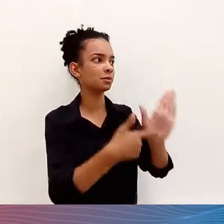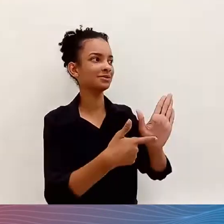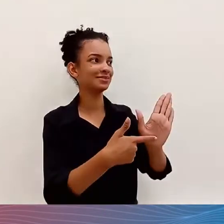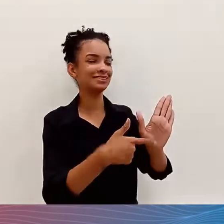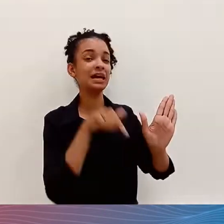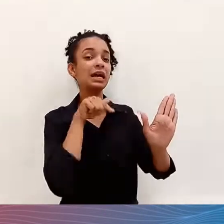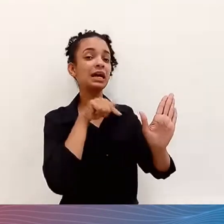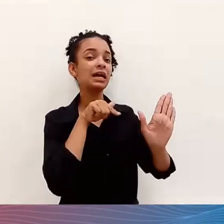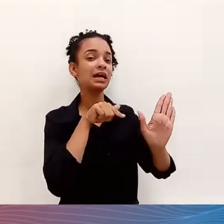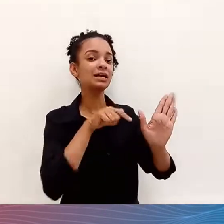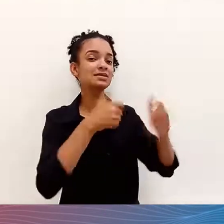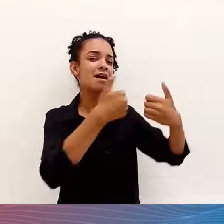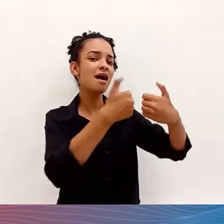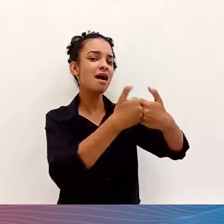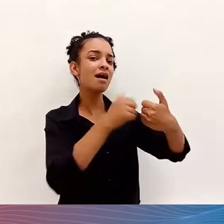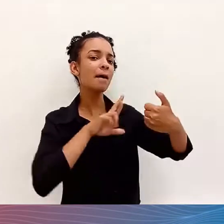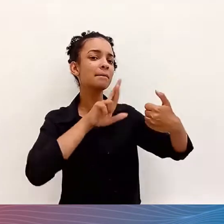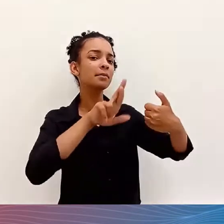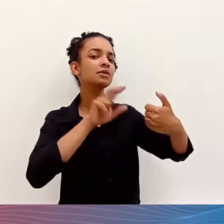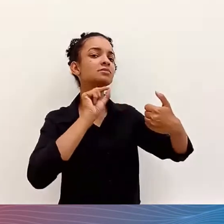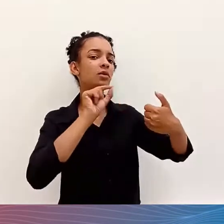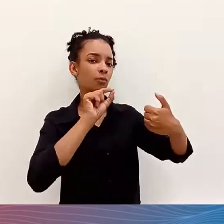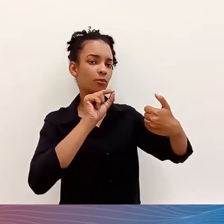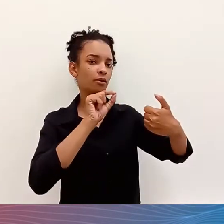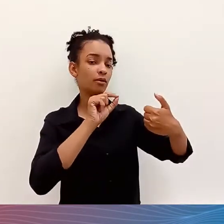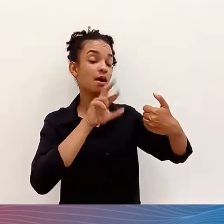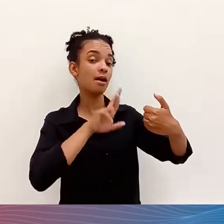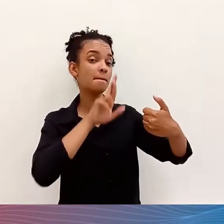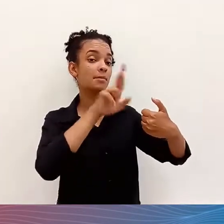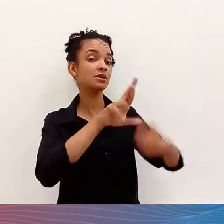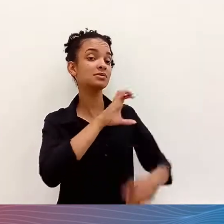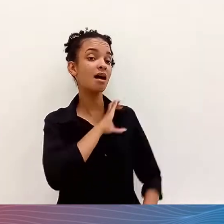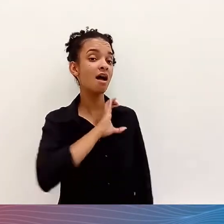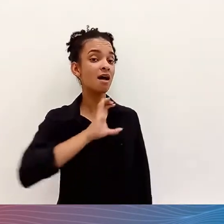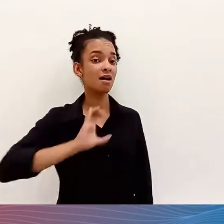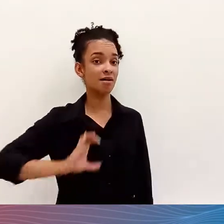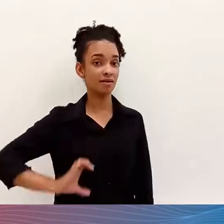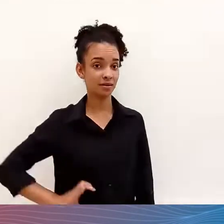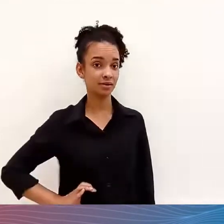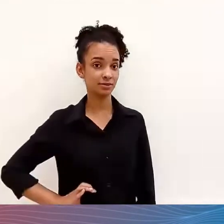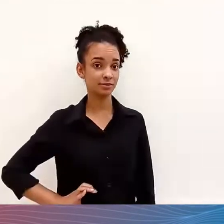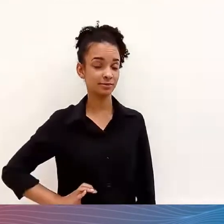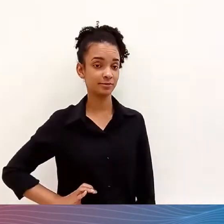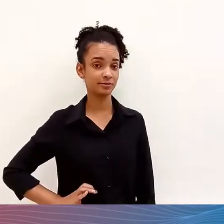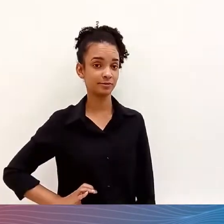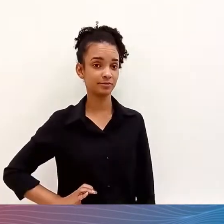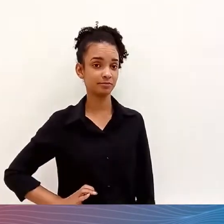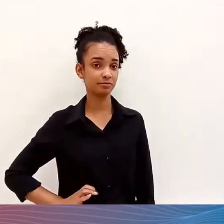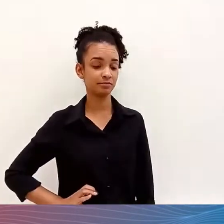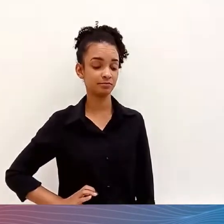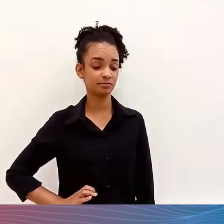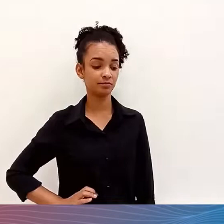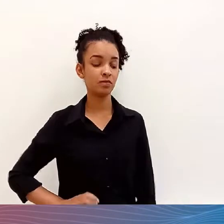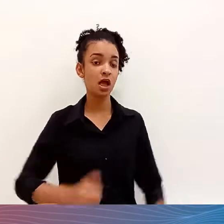representa Cristo. Cristo. E onde quer que a arca chegava